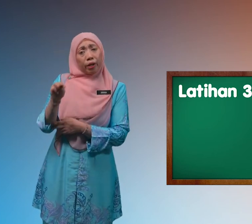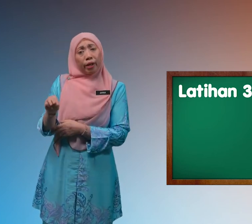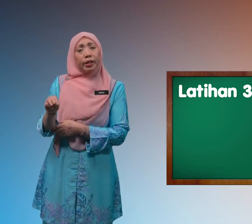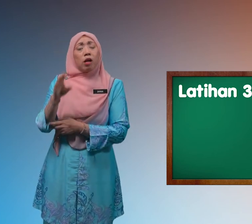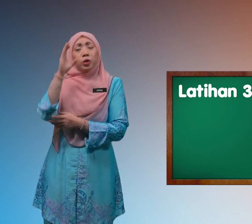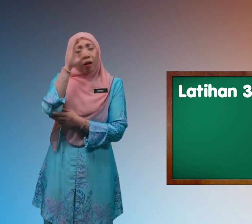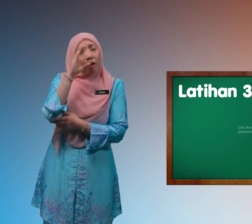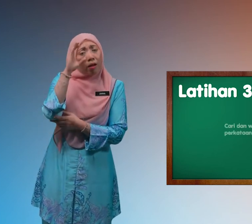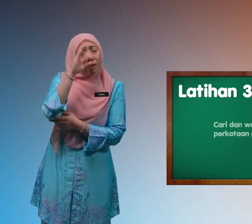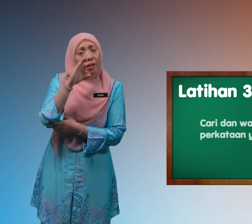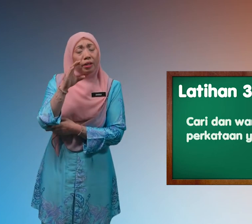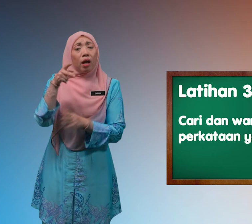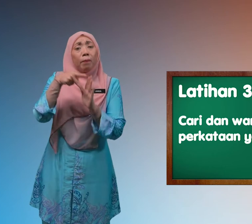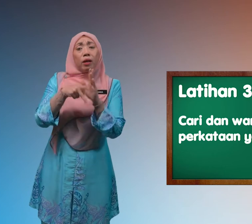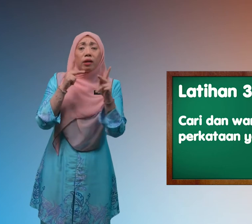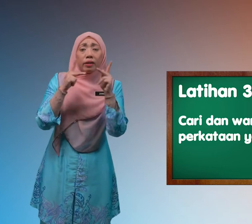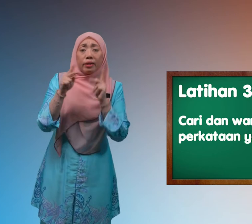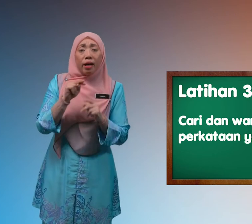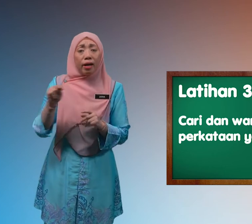Murid-murid, cari perkataan.